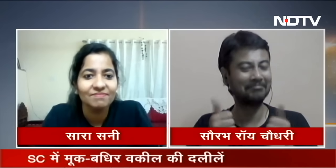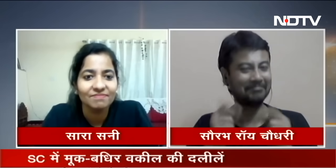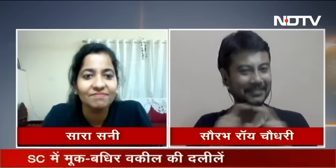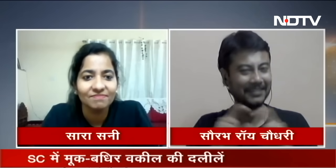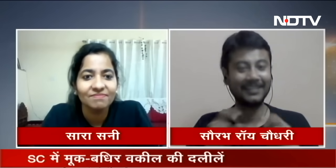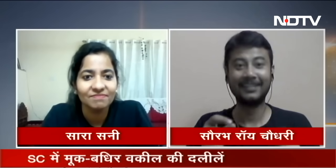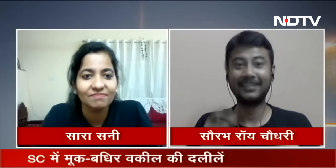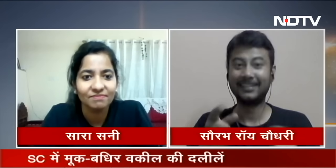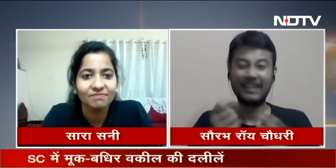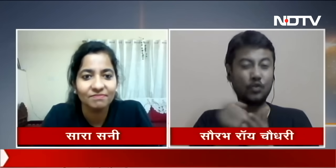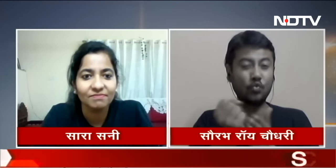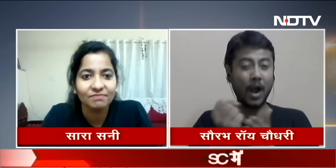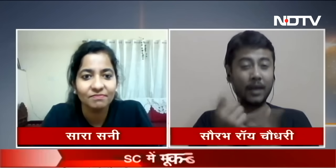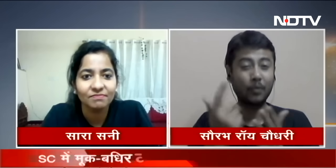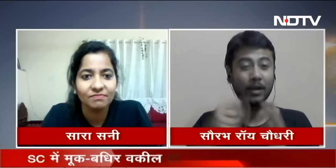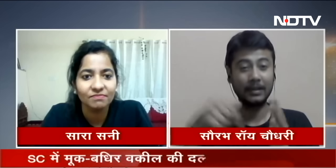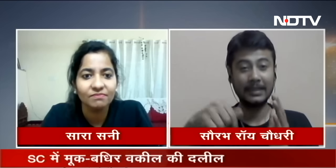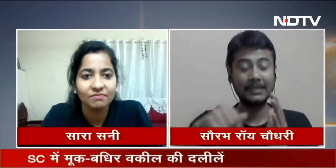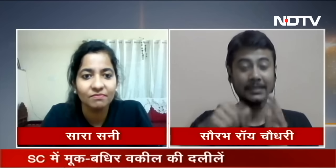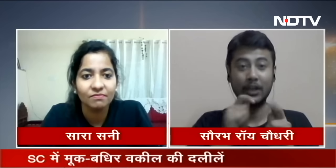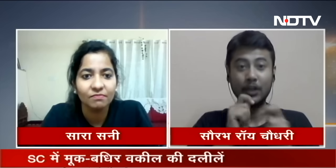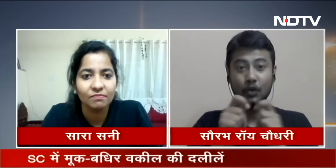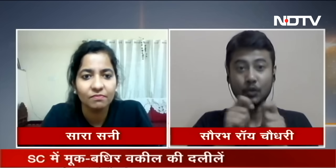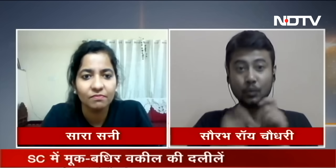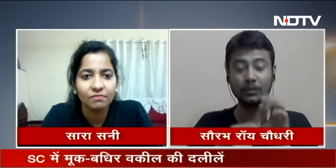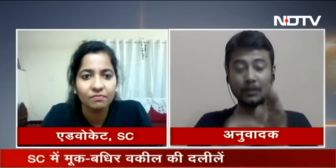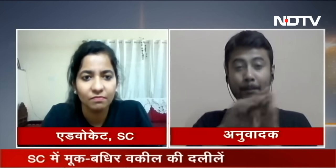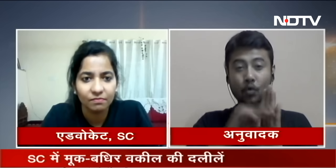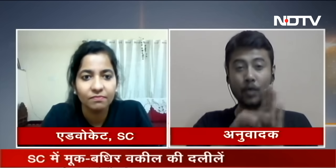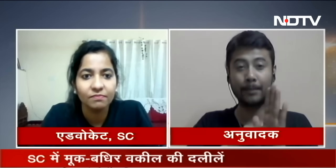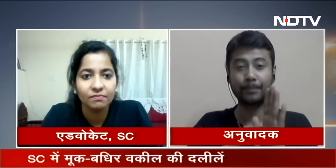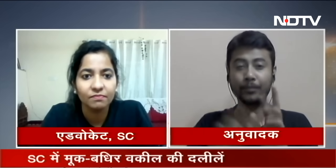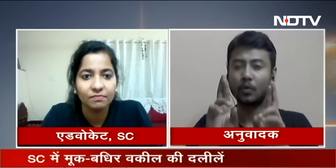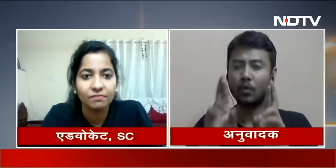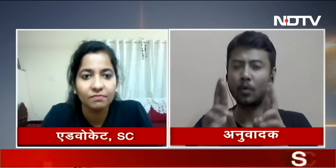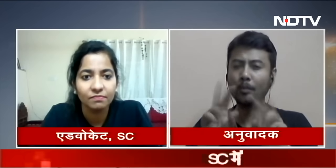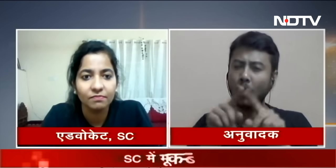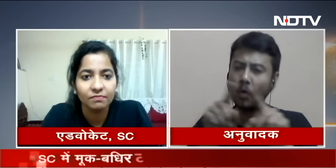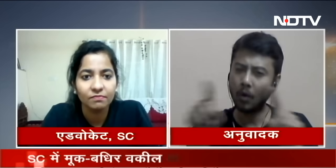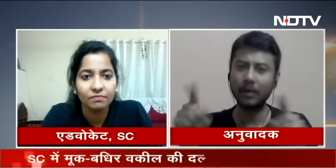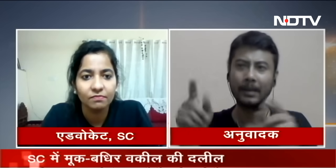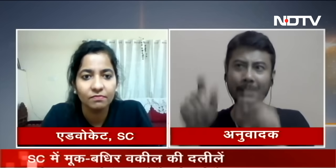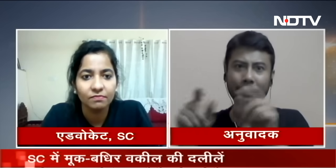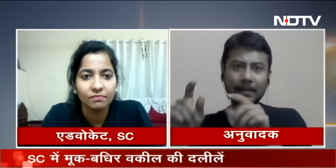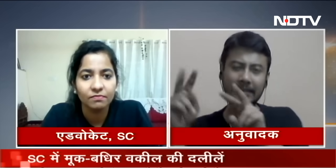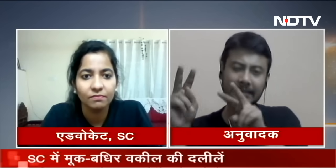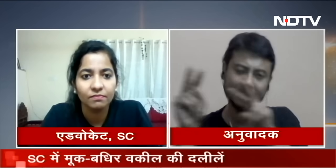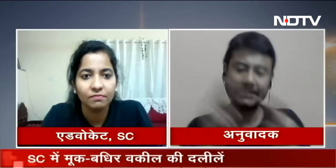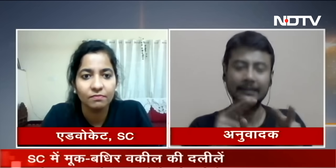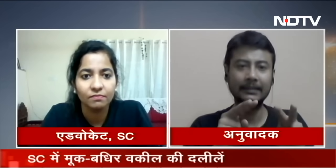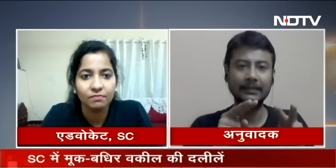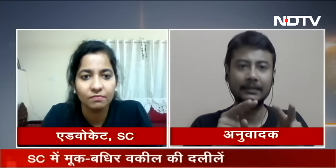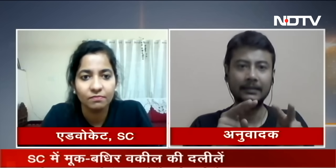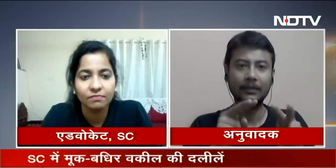इस प्रोग्राम को देखे वो सब समझे, खासकर वो सुन सकता हो या ना सुन सकता हो, मूक हो, बधिर हो या सामान्य